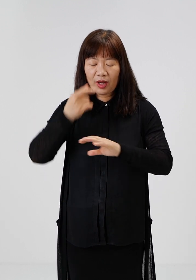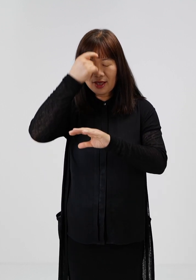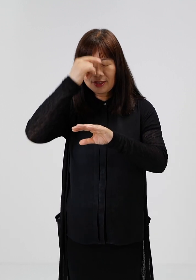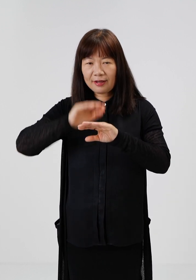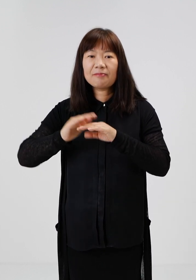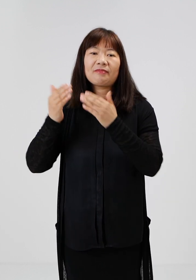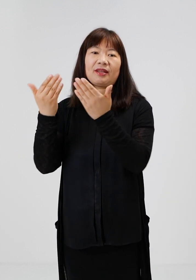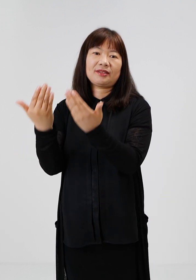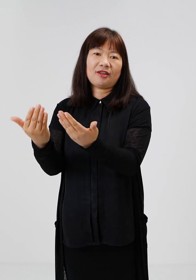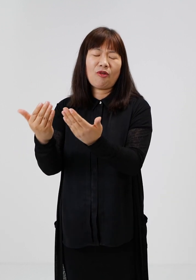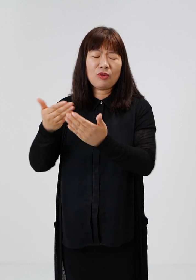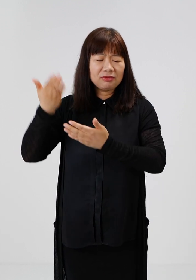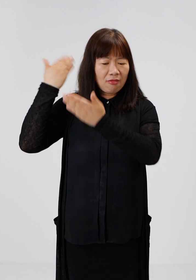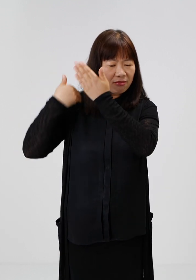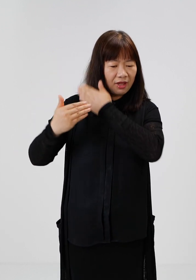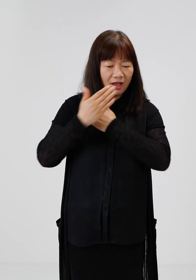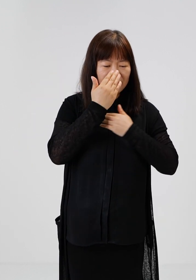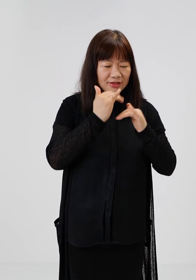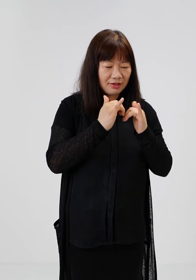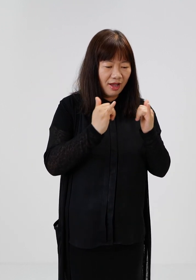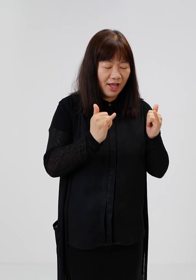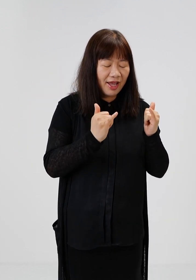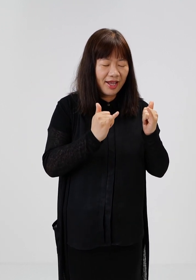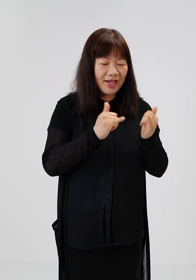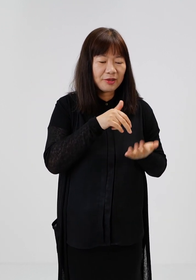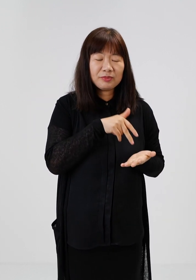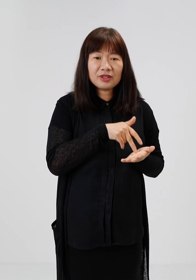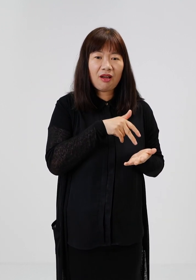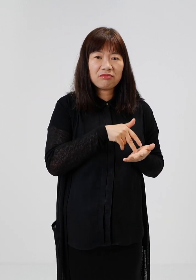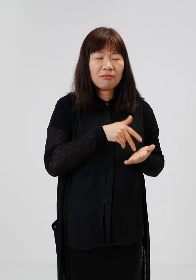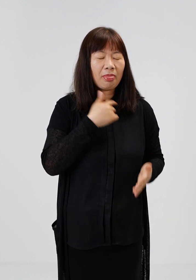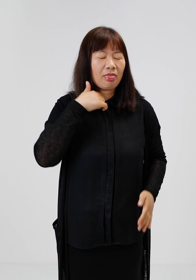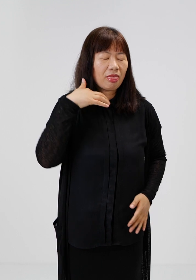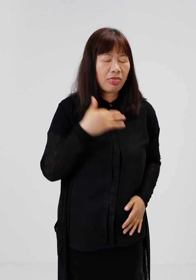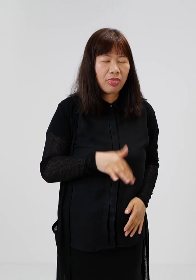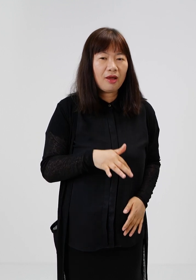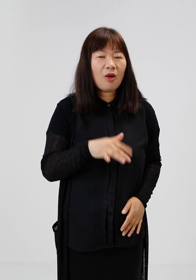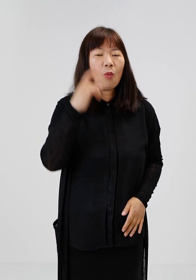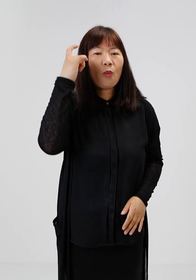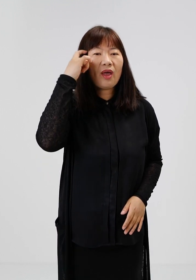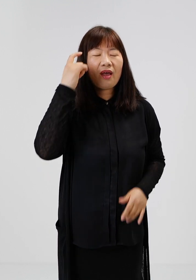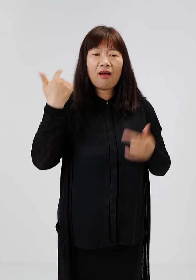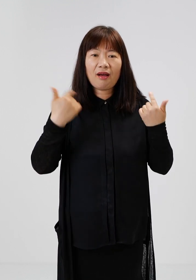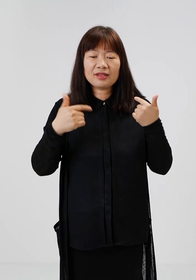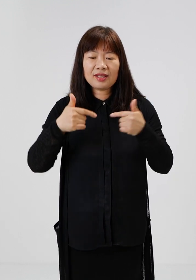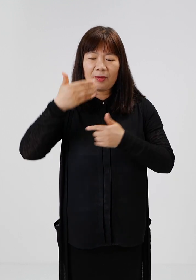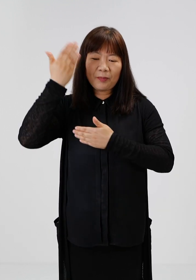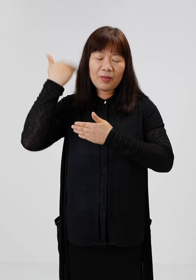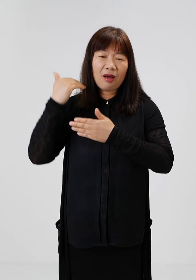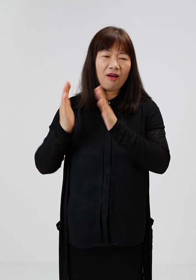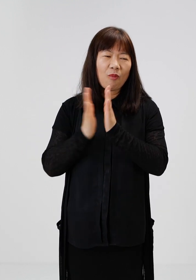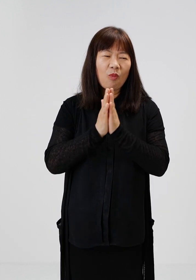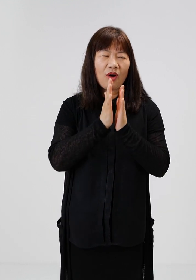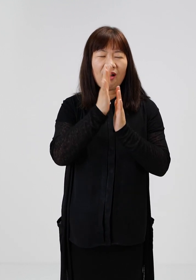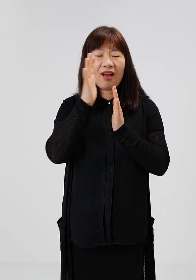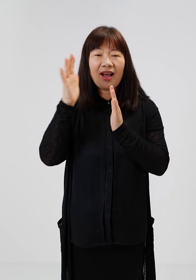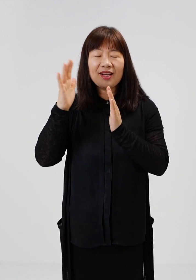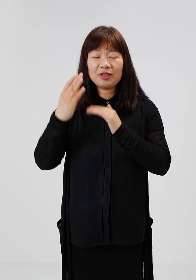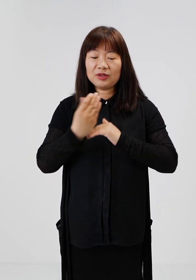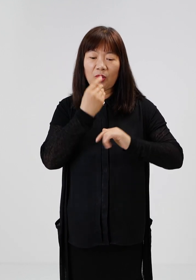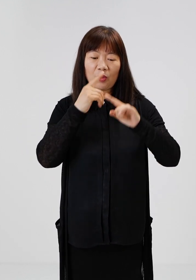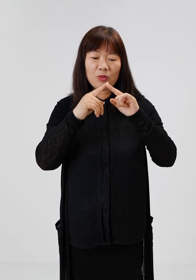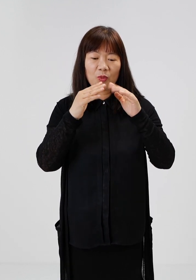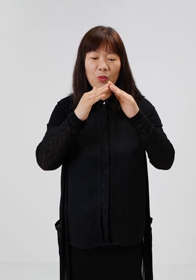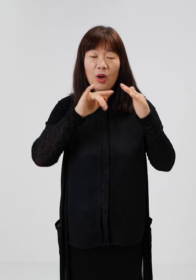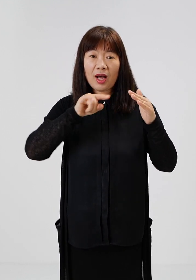과거 이스라엘 백성들 같으면 이건 있을 수 없는 일입니다. 항상 과거에는 화려한